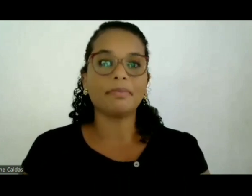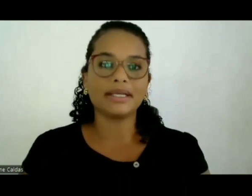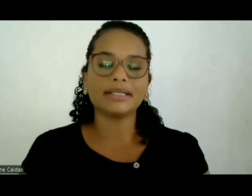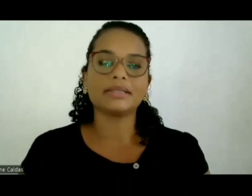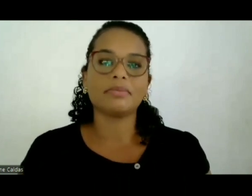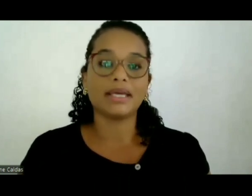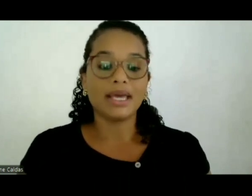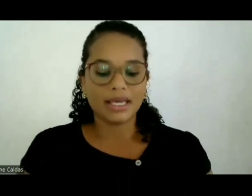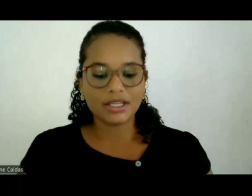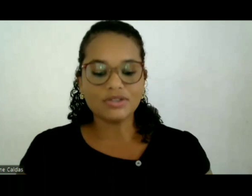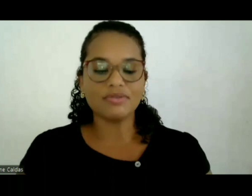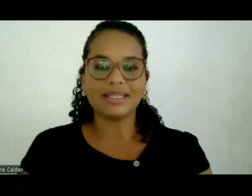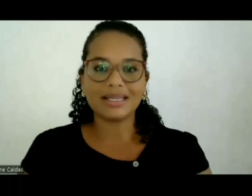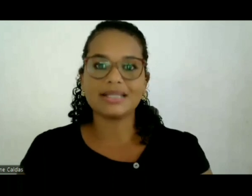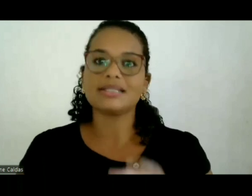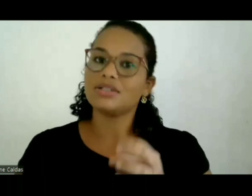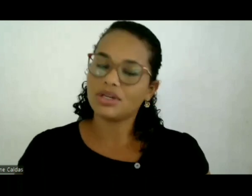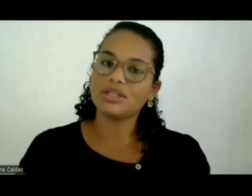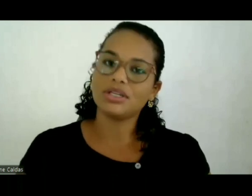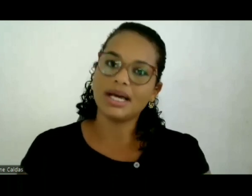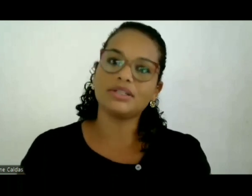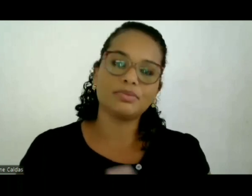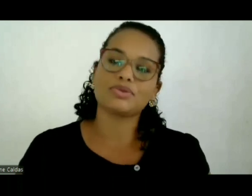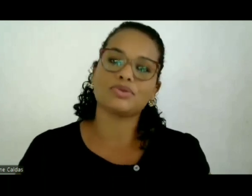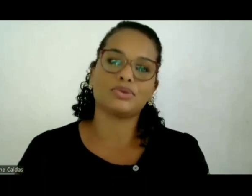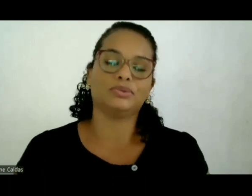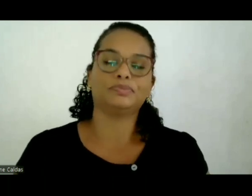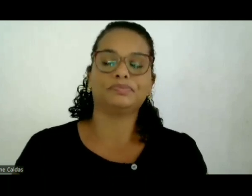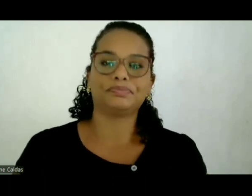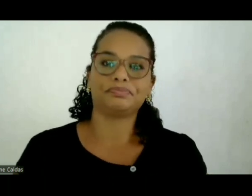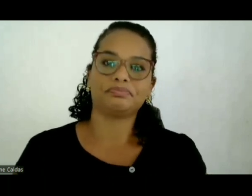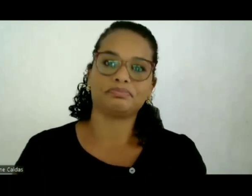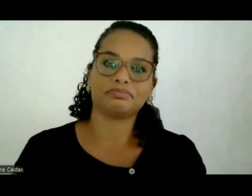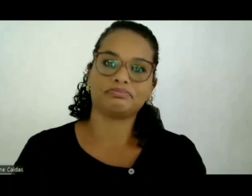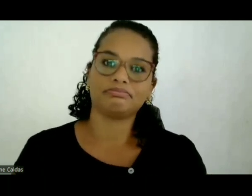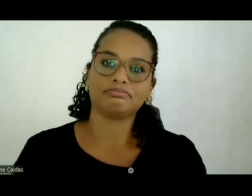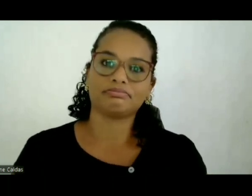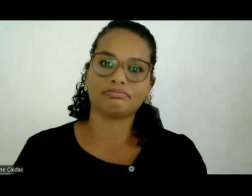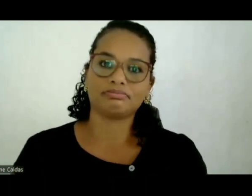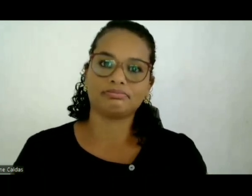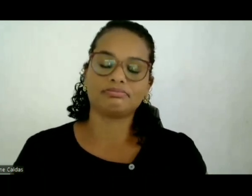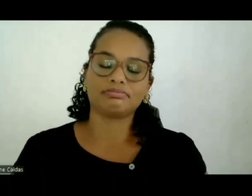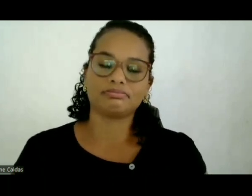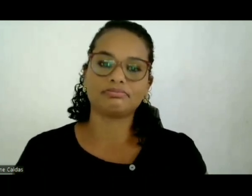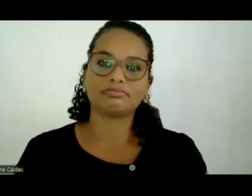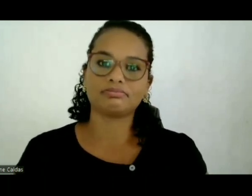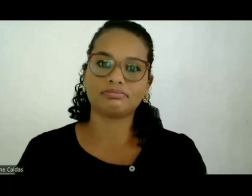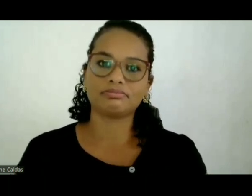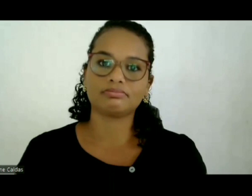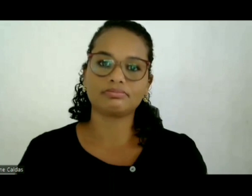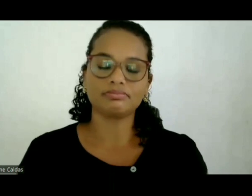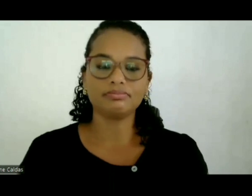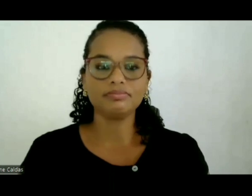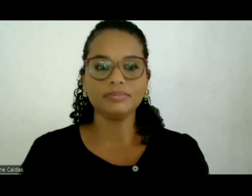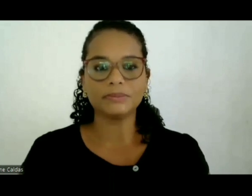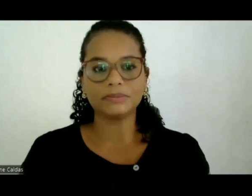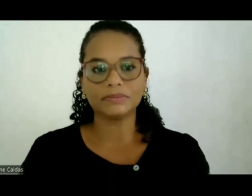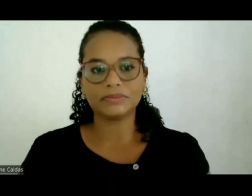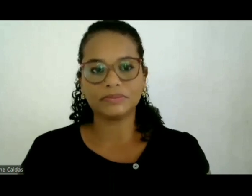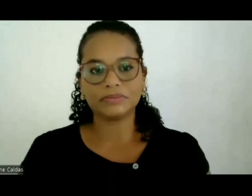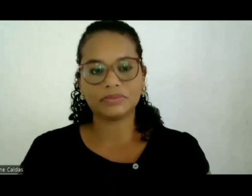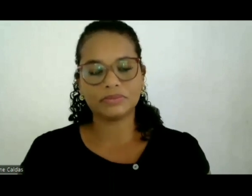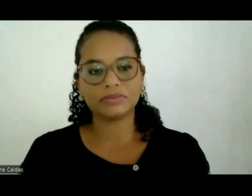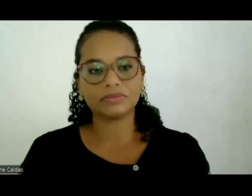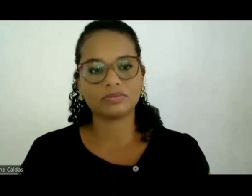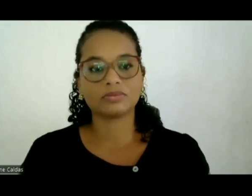que ele aprenda também. Isso vai trazer essa dignidade para o surdo. É. Principalmente hoje, que já existem